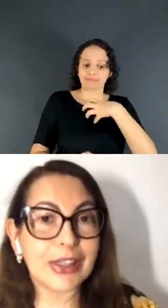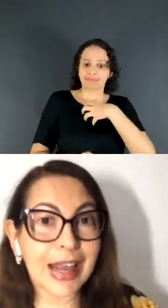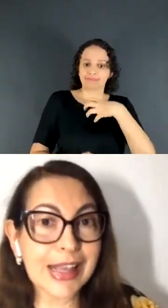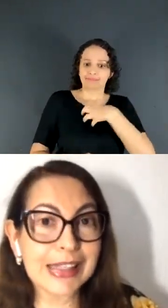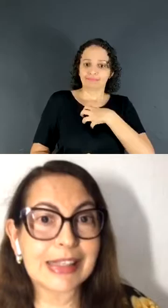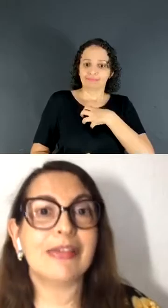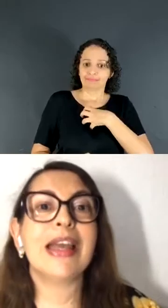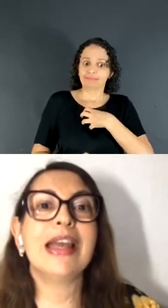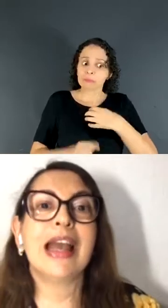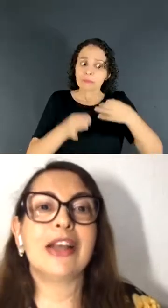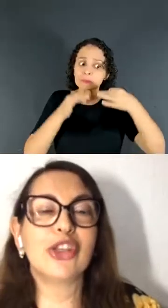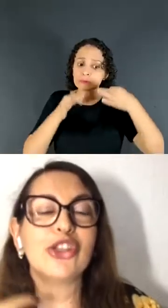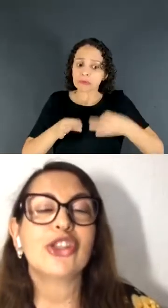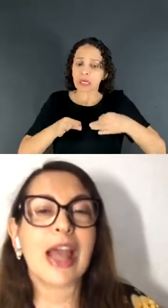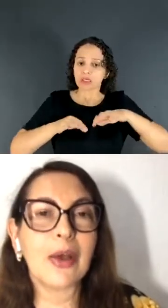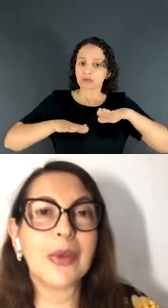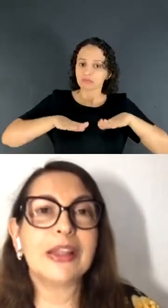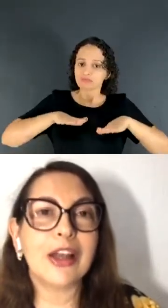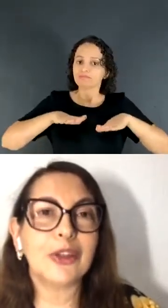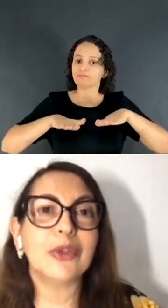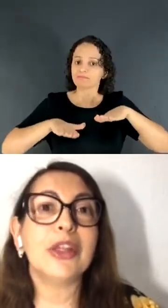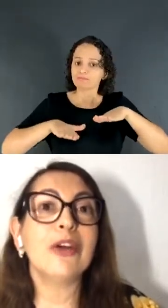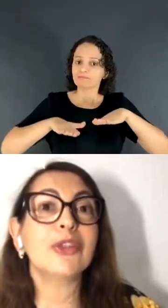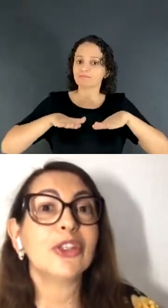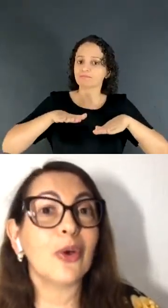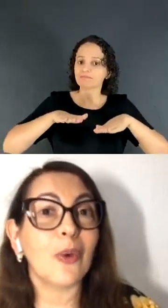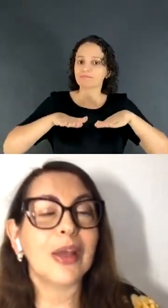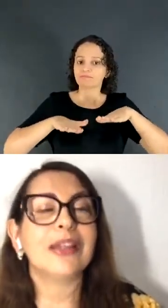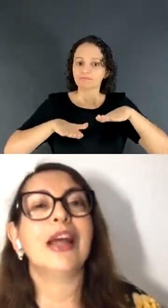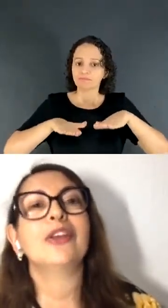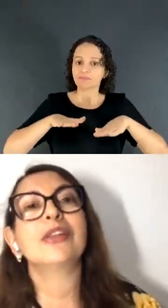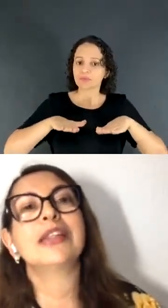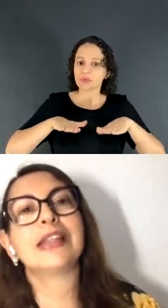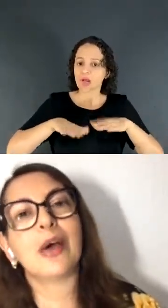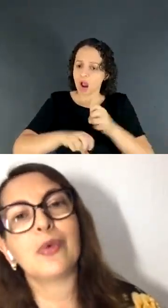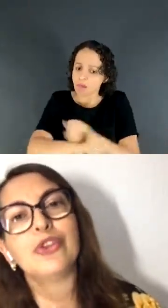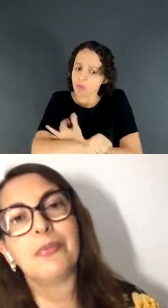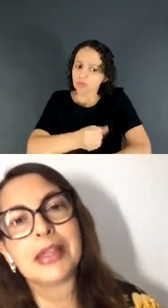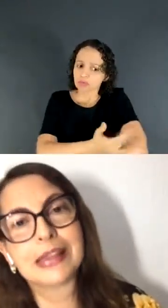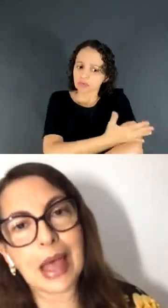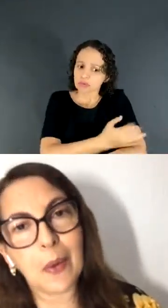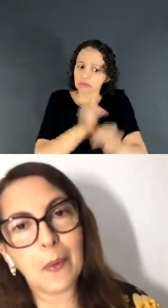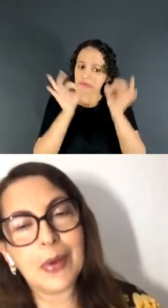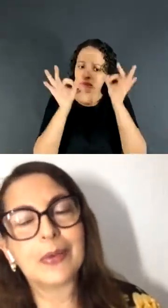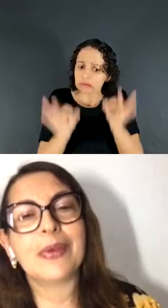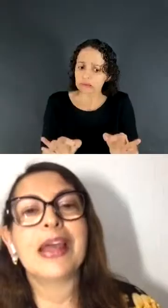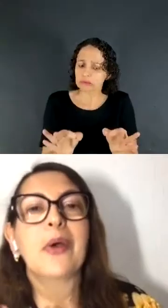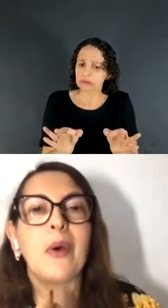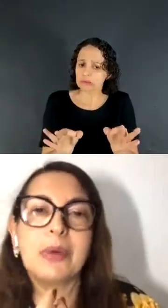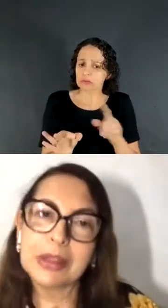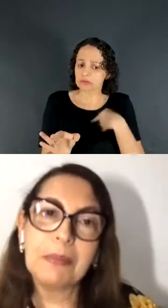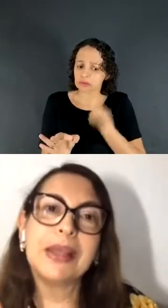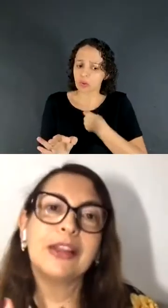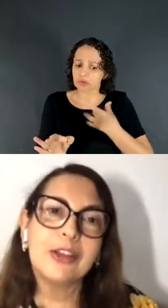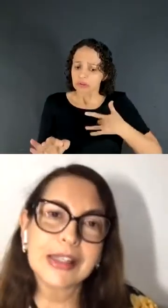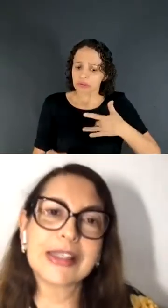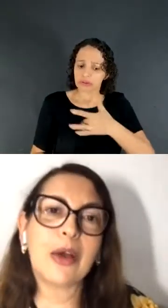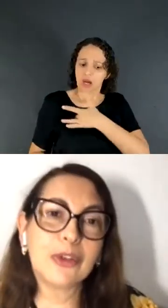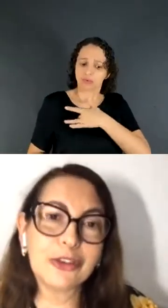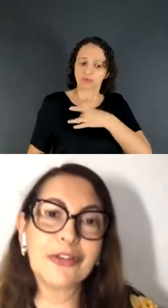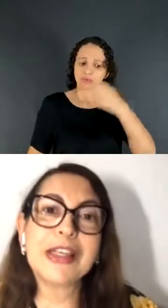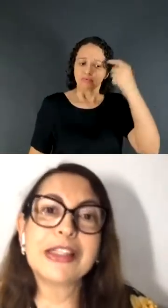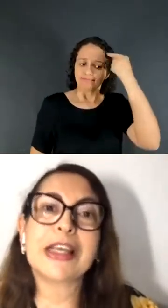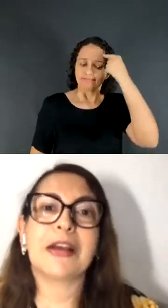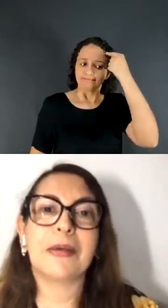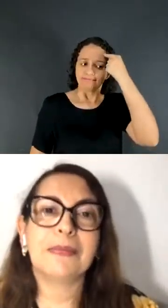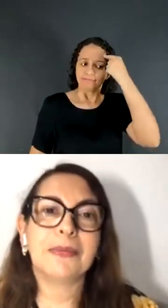tanto estresse, né, a gente está cuidando não só da nossa saúde mental, né, como também da nossa